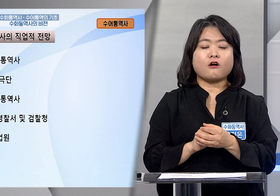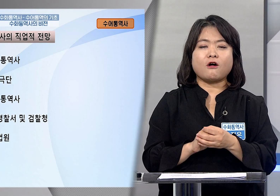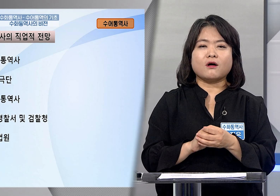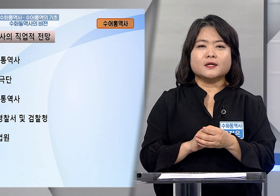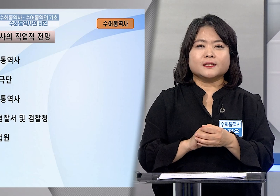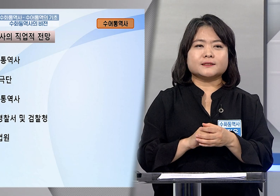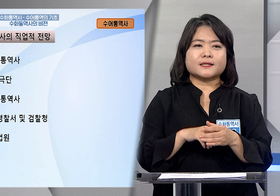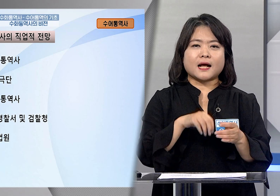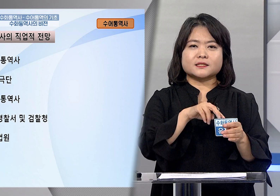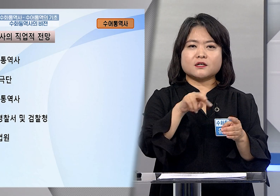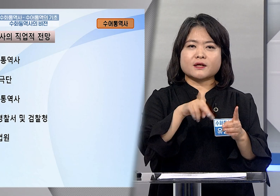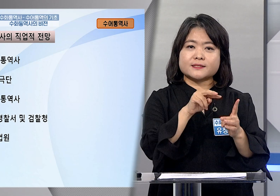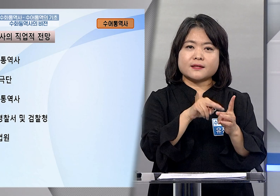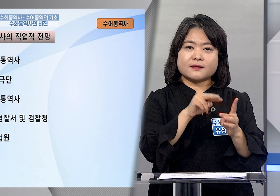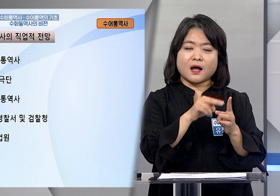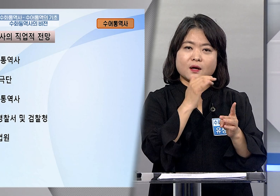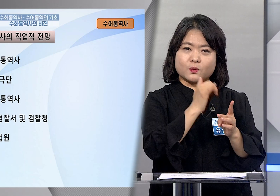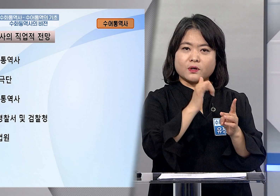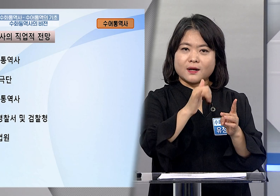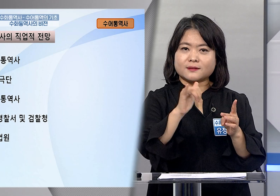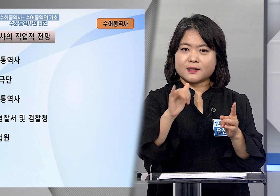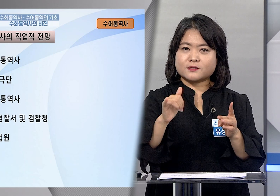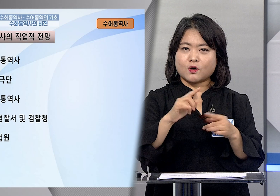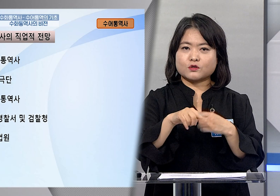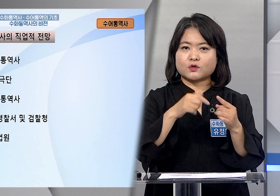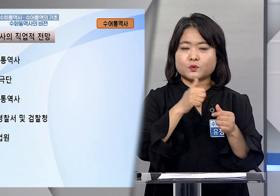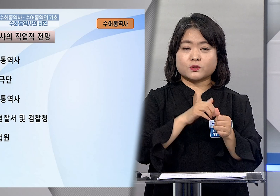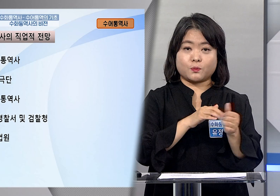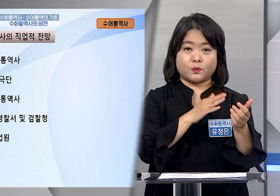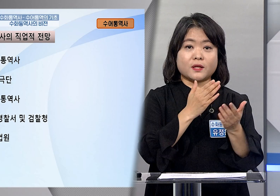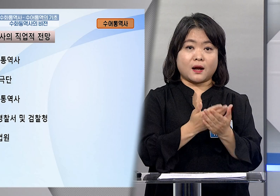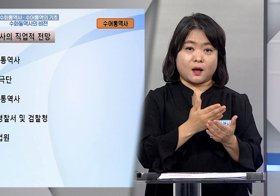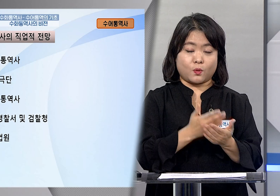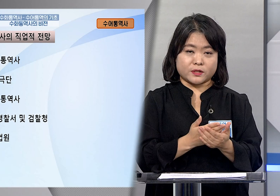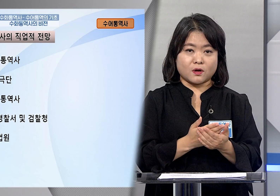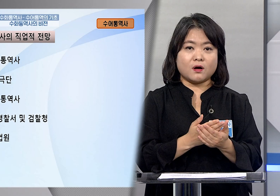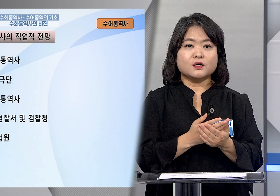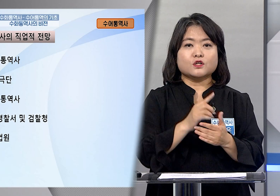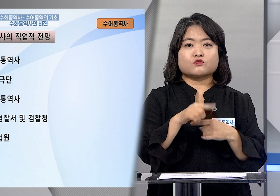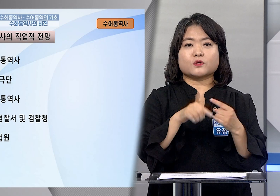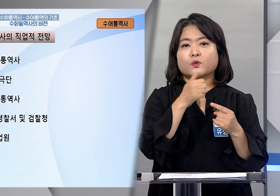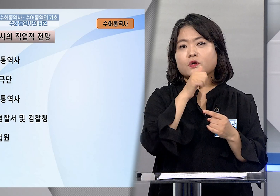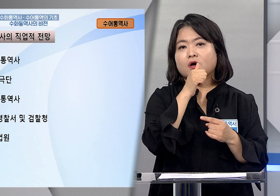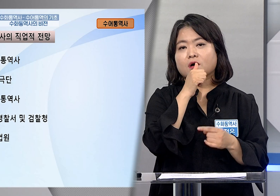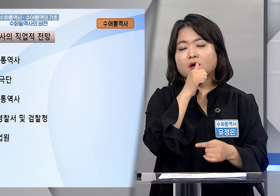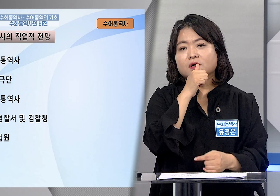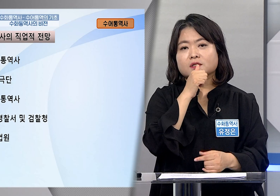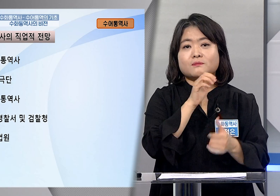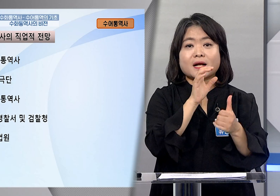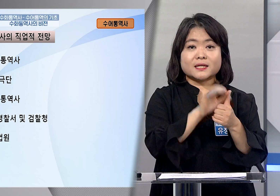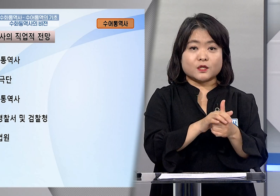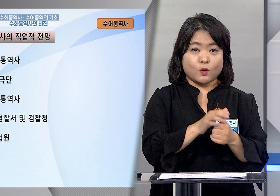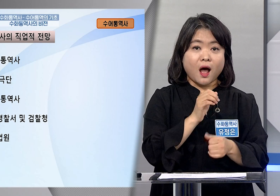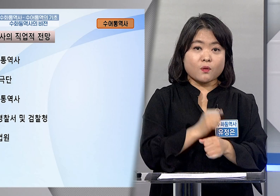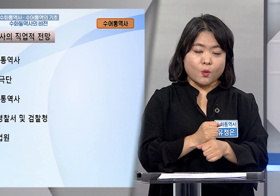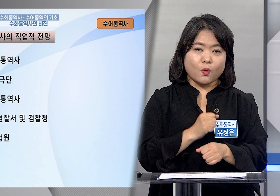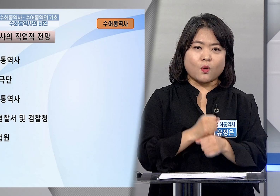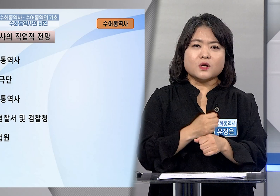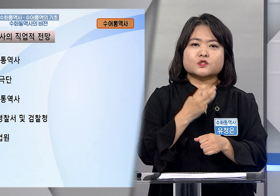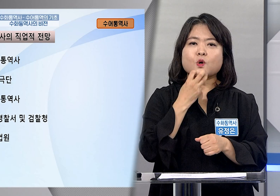않고요. 이제 각 지역의 센터로 연락을 해서 수화 통역사 보내달라고 해서 수화 통역을 맡기기도 하고 서울